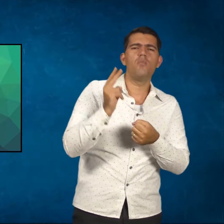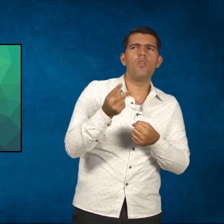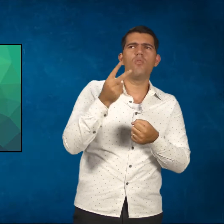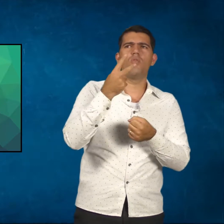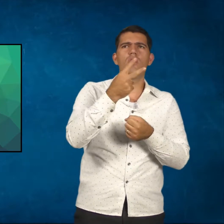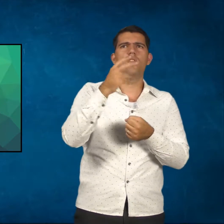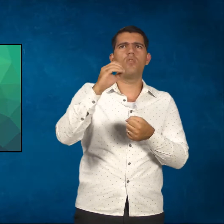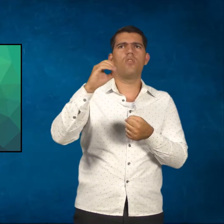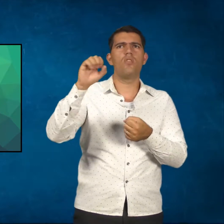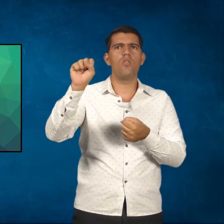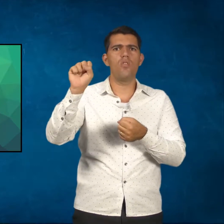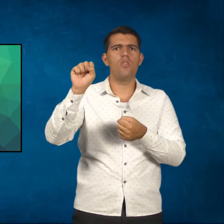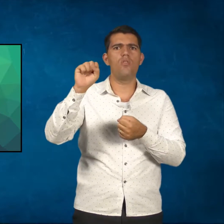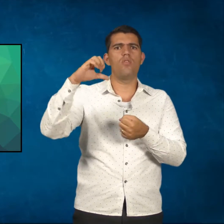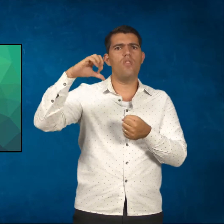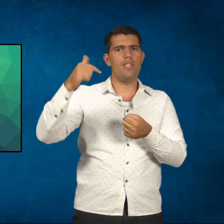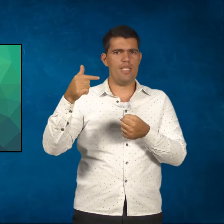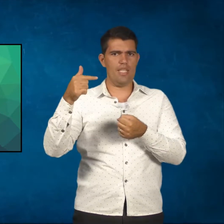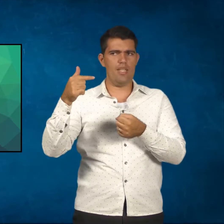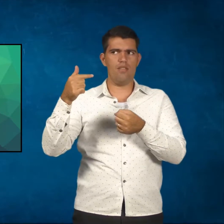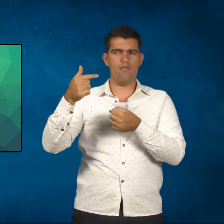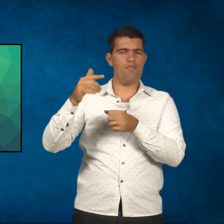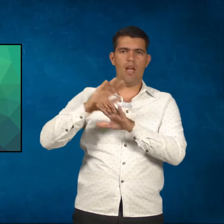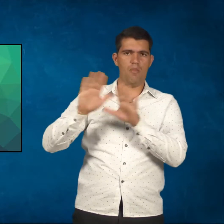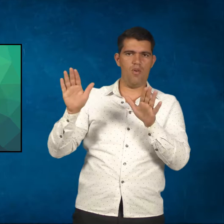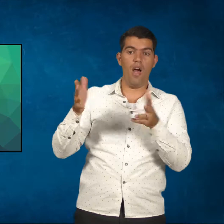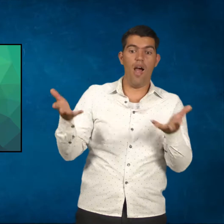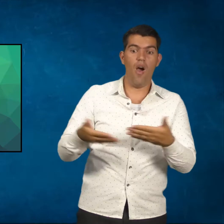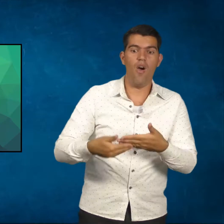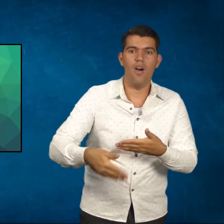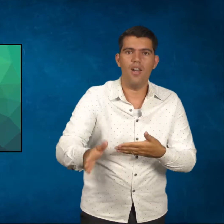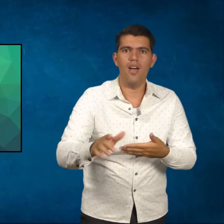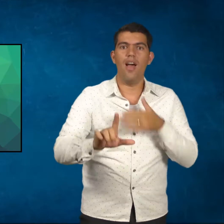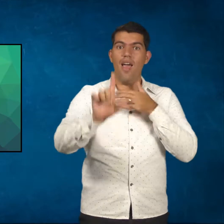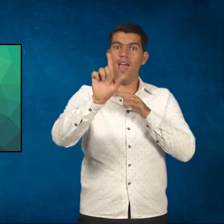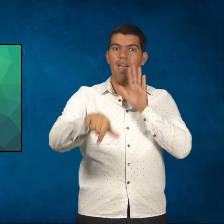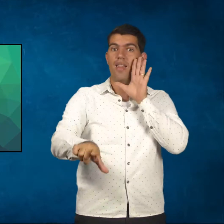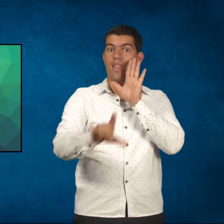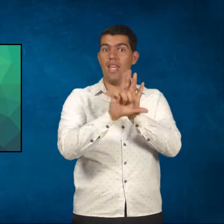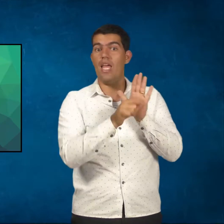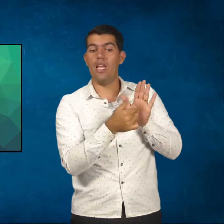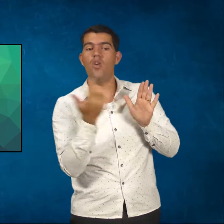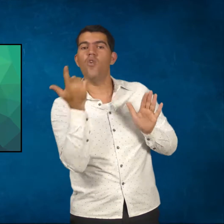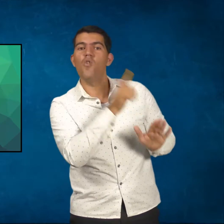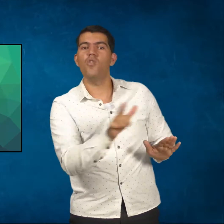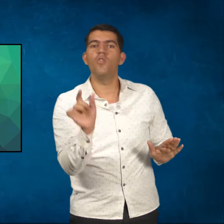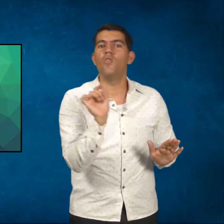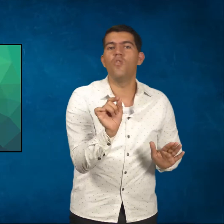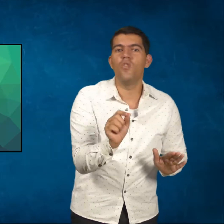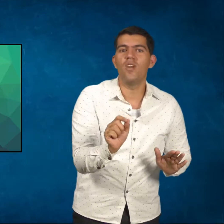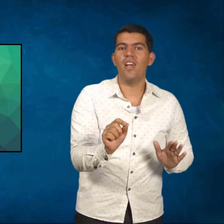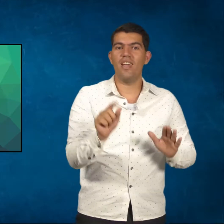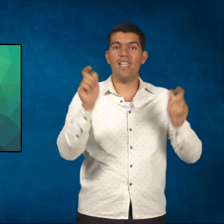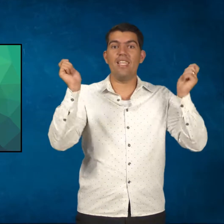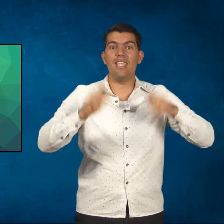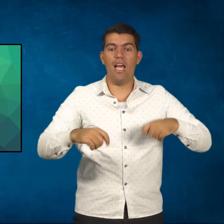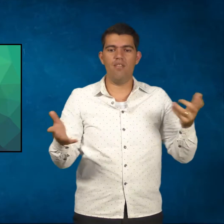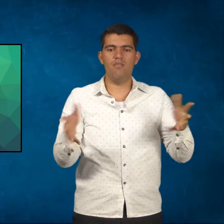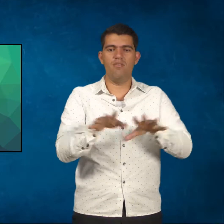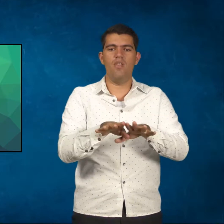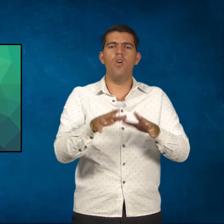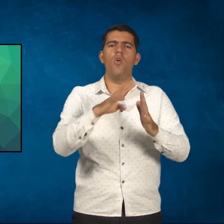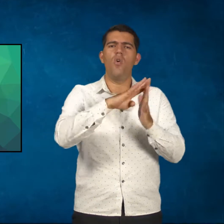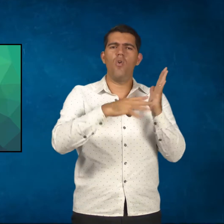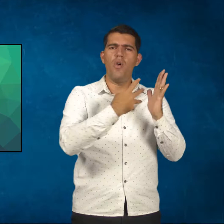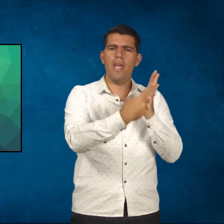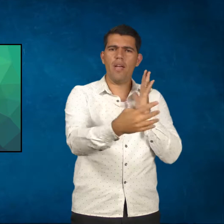de 1997, e trouxe para o plano legal a possibilidade de integração